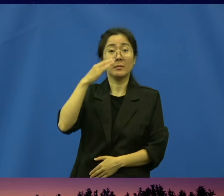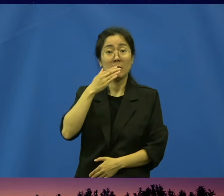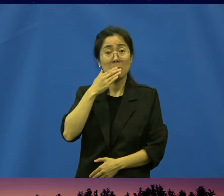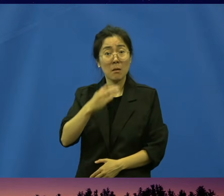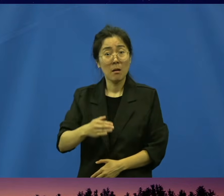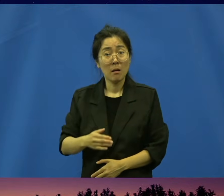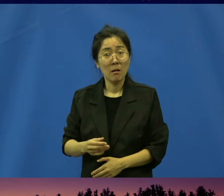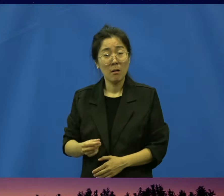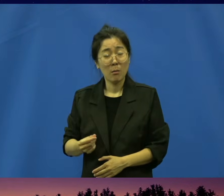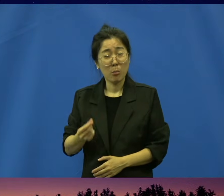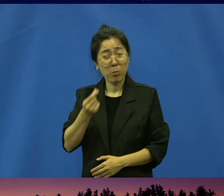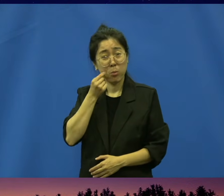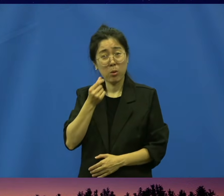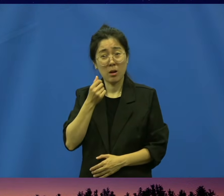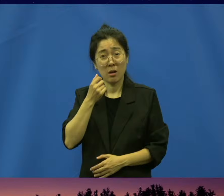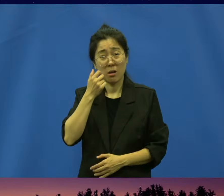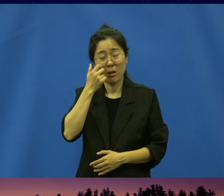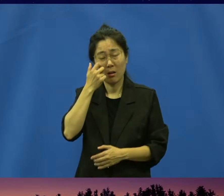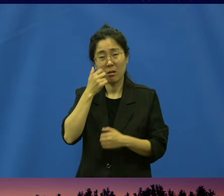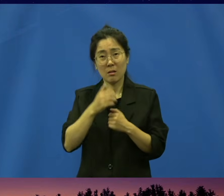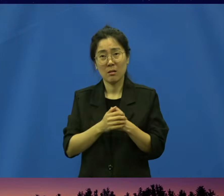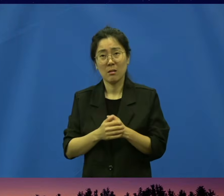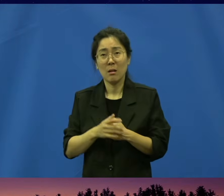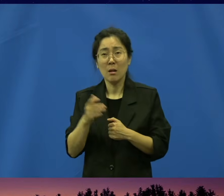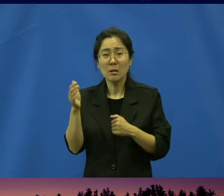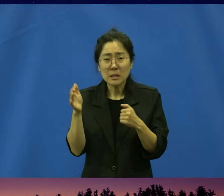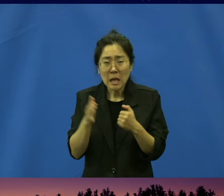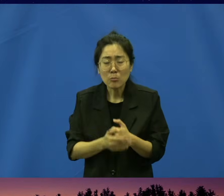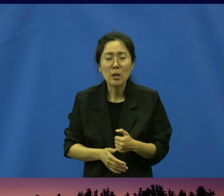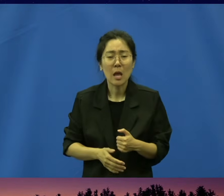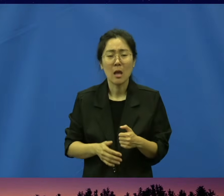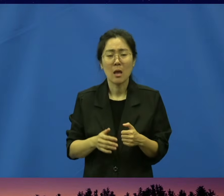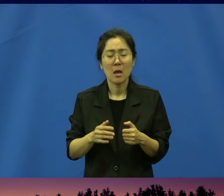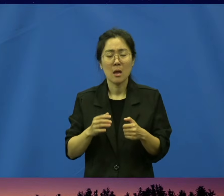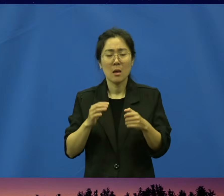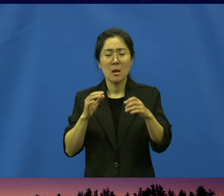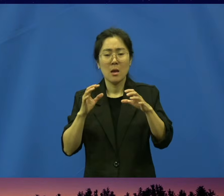획일적으로 밀어붙여서 하나가 되게 하려면 부작용이 어마어마하게 많은 것입니다.